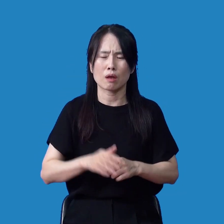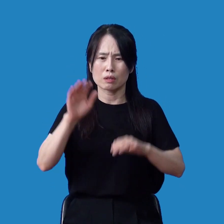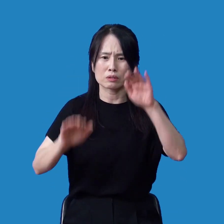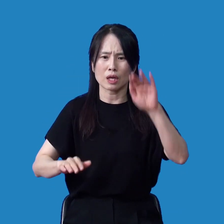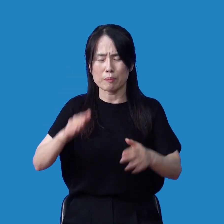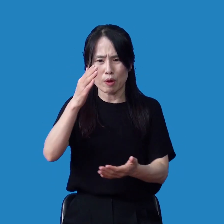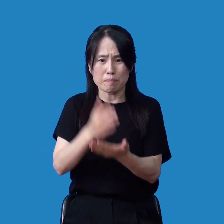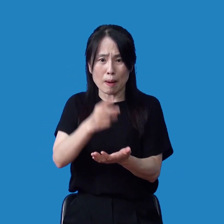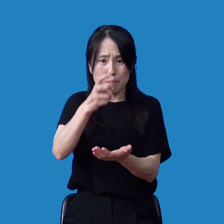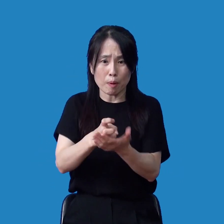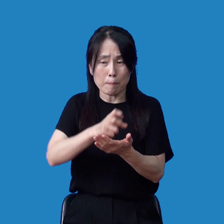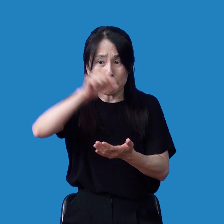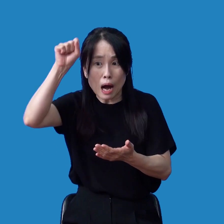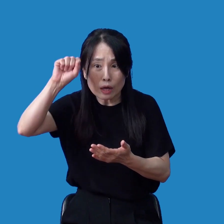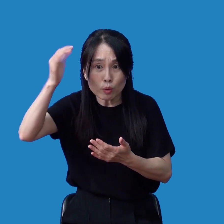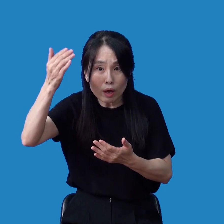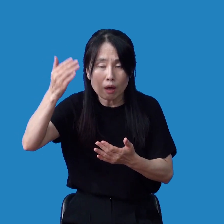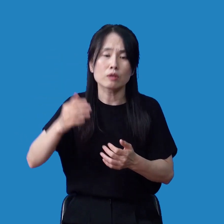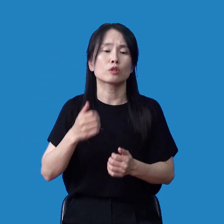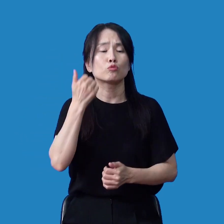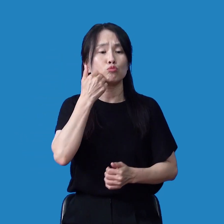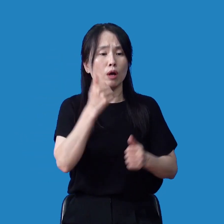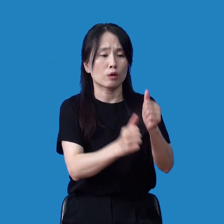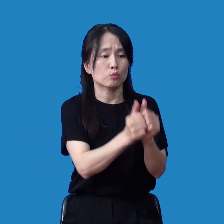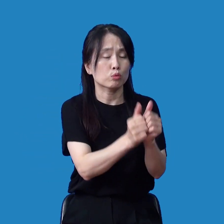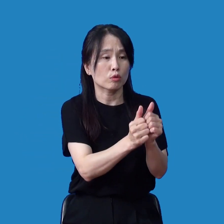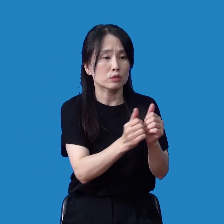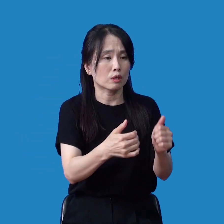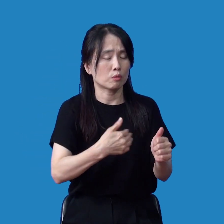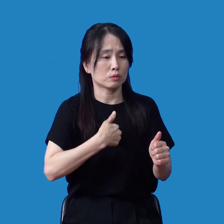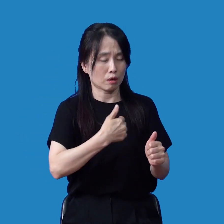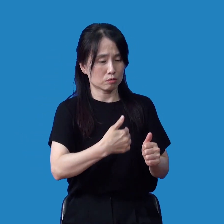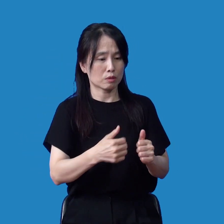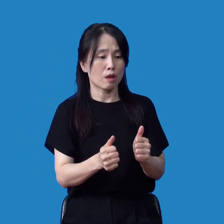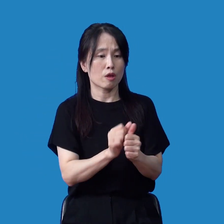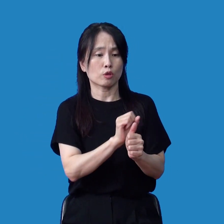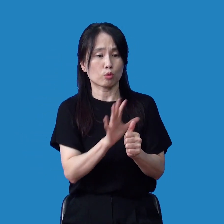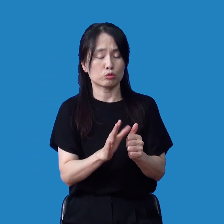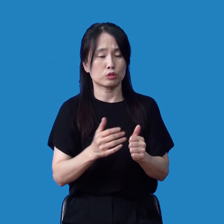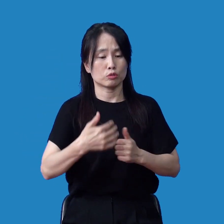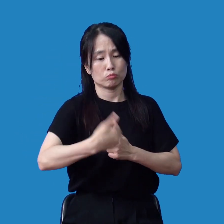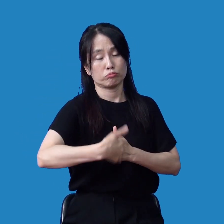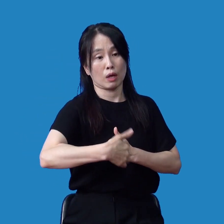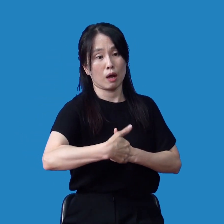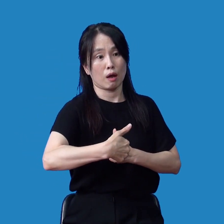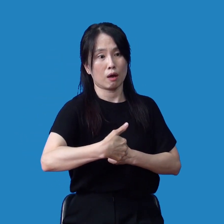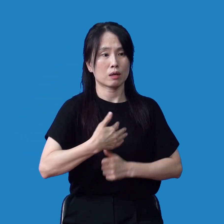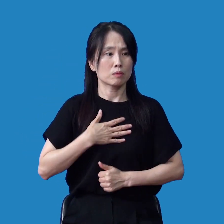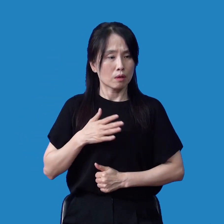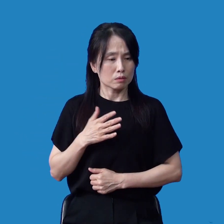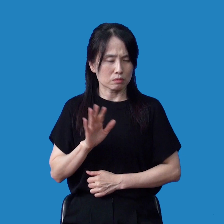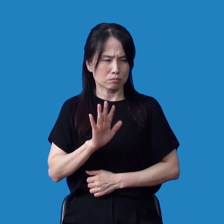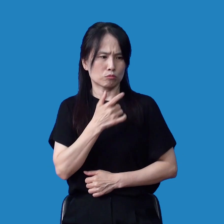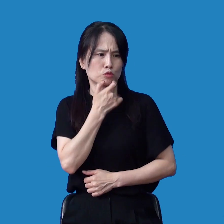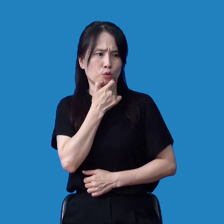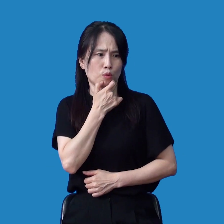누가 동성애자가 와서 저보고 결혼식 주례를 해달라고 하는데 나는 그거 할 수 없다 하면 저는 감옥에 가게 될지도 모릅니다.